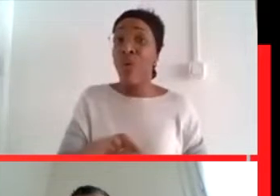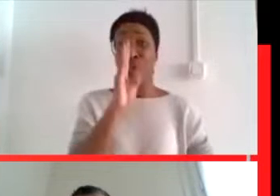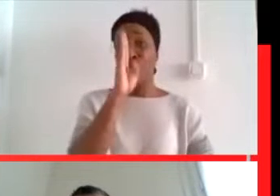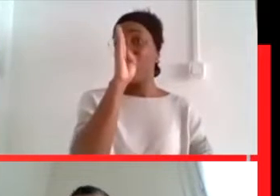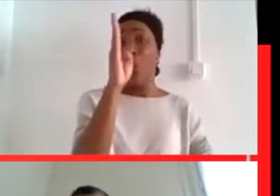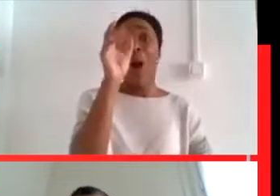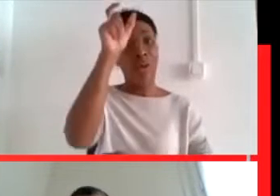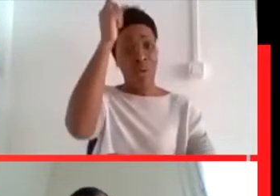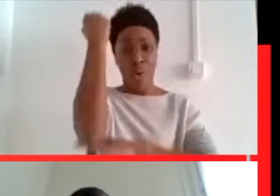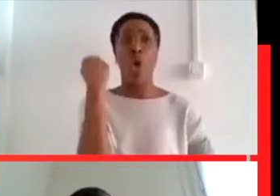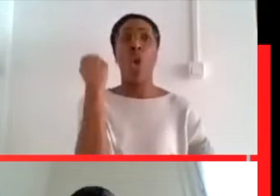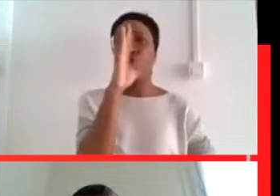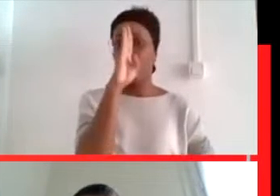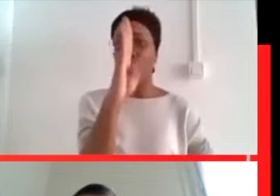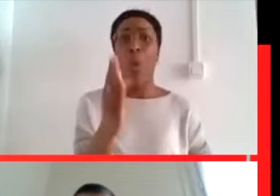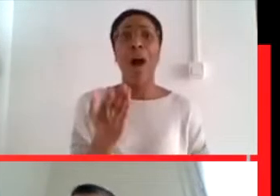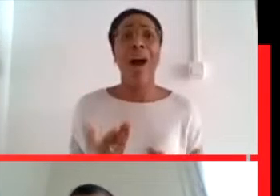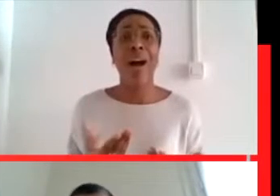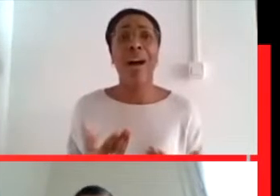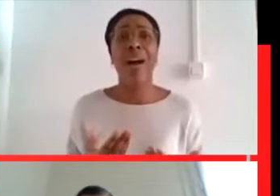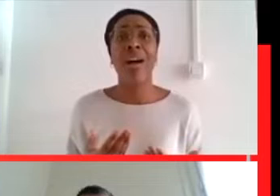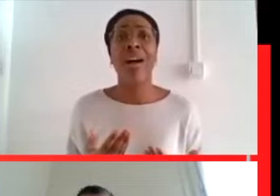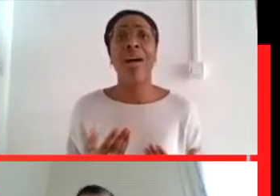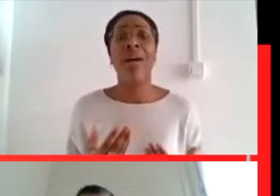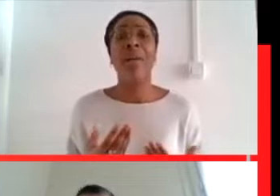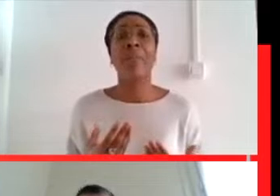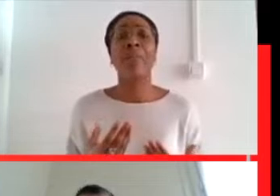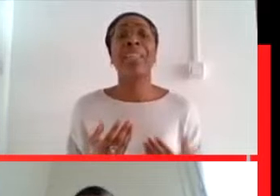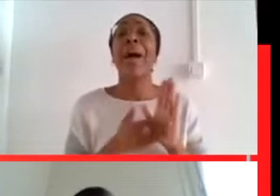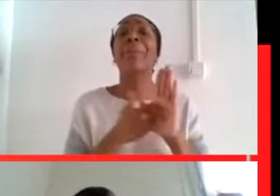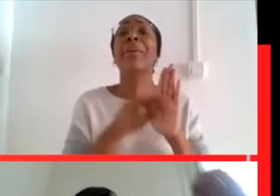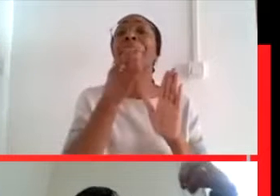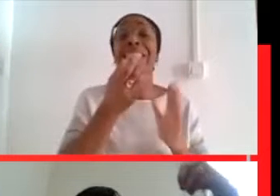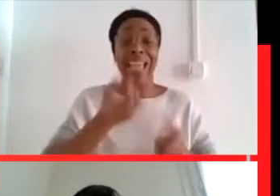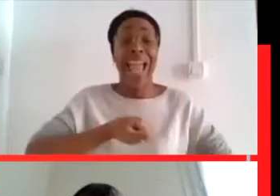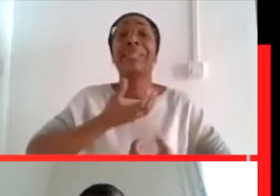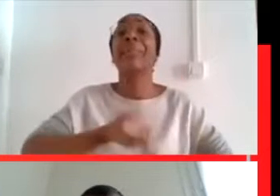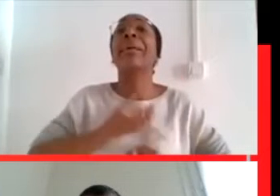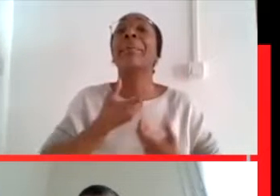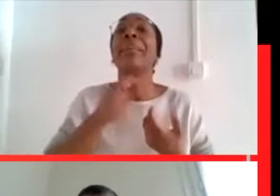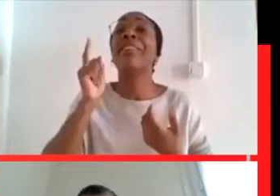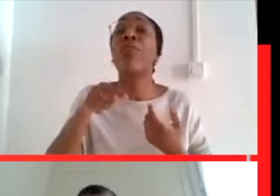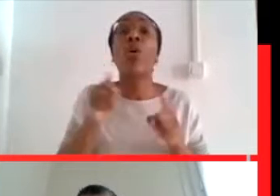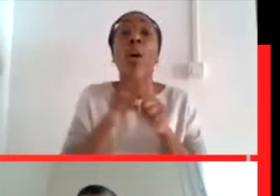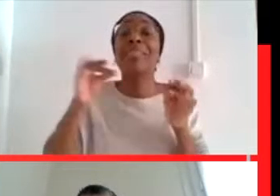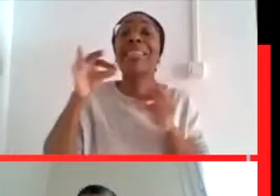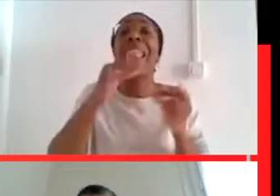sel. C'est-à-dire, eh bien, notre parole, elle n'est pas fade, frères et sœurs. Elle est appuyée sur la vérité.